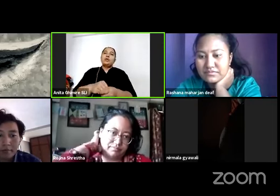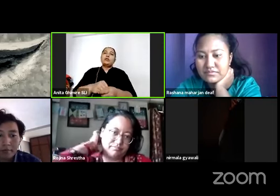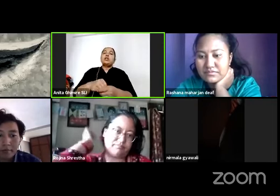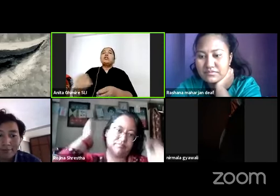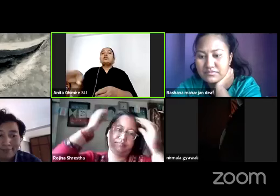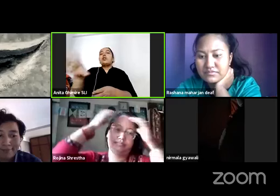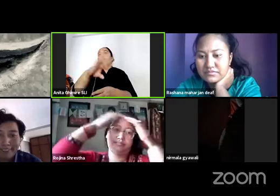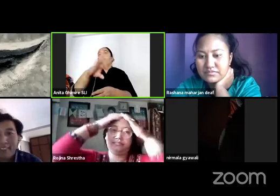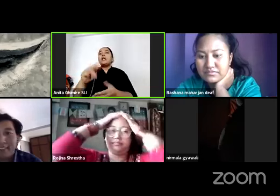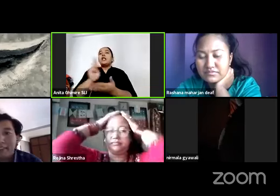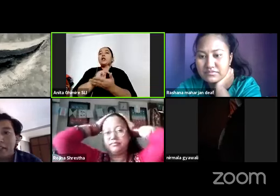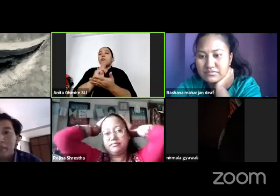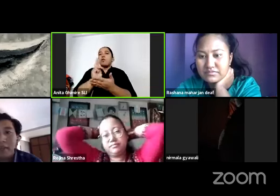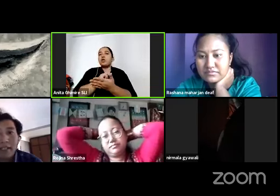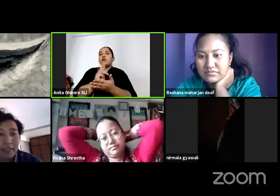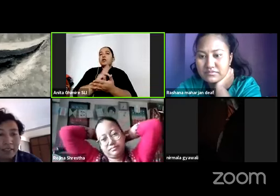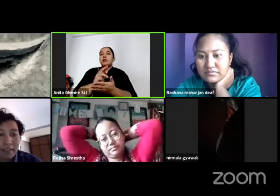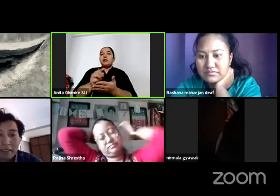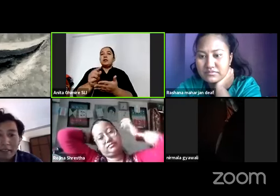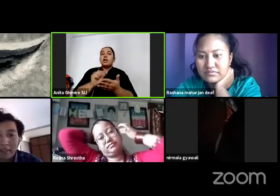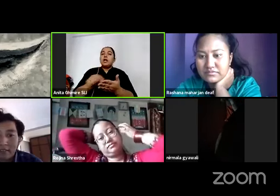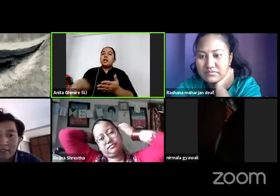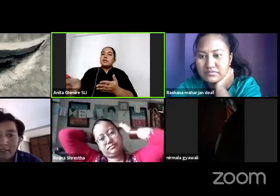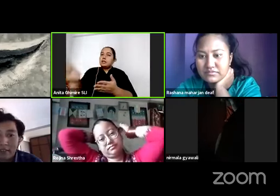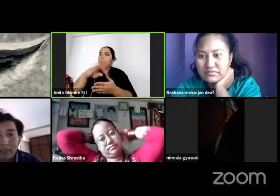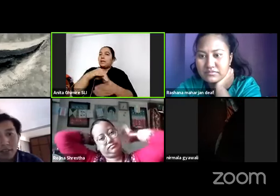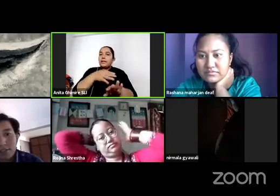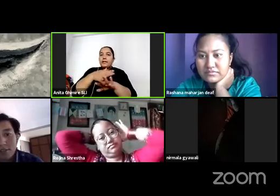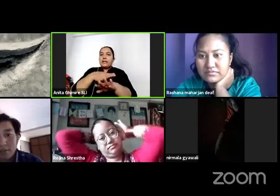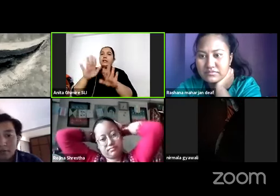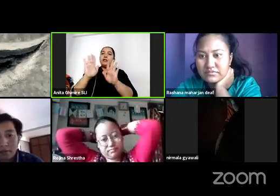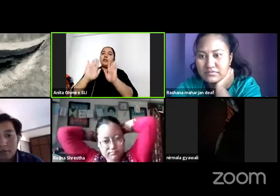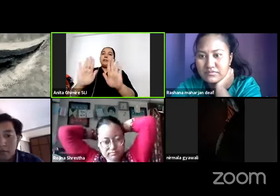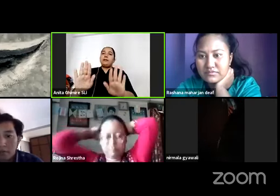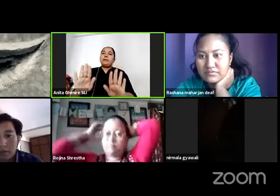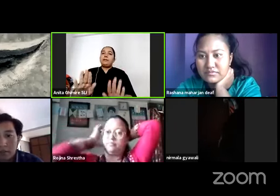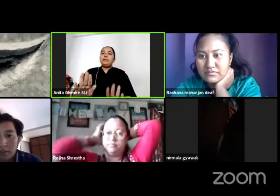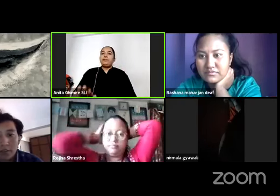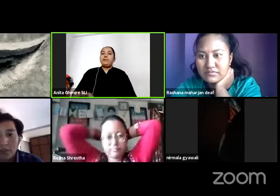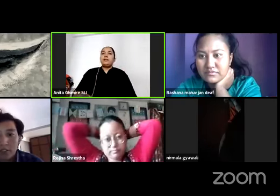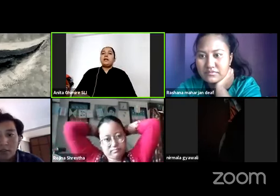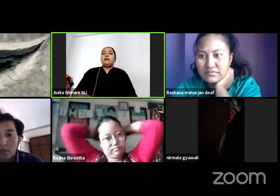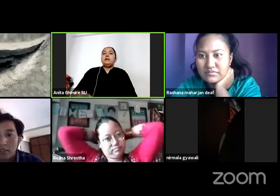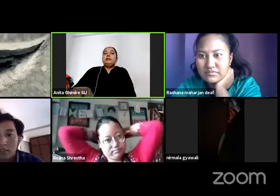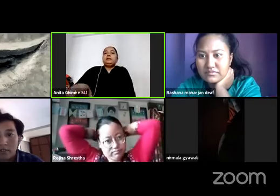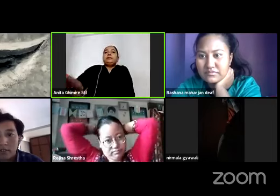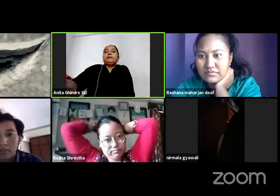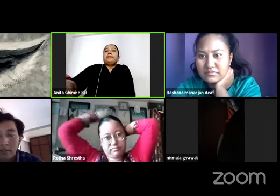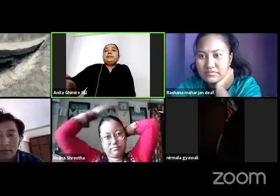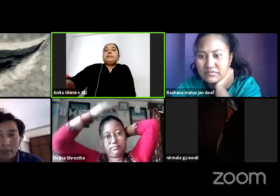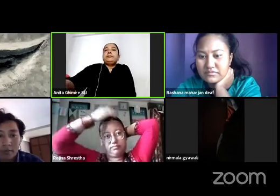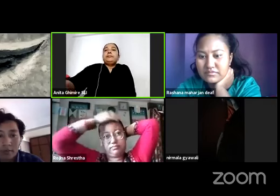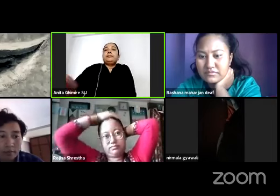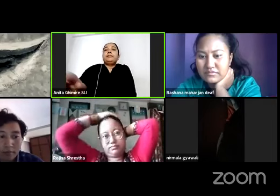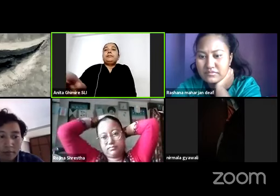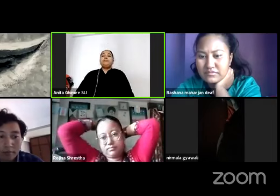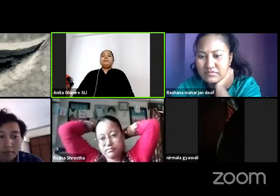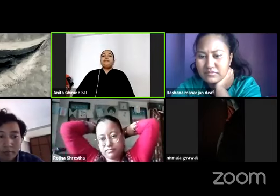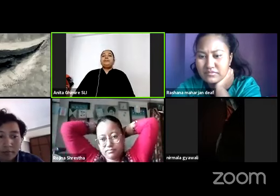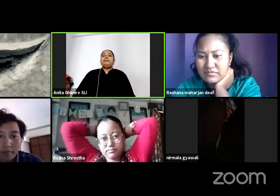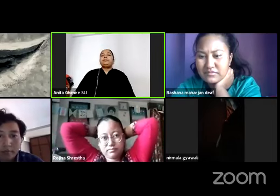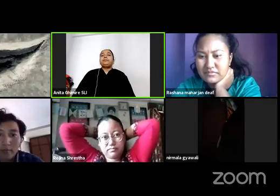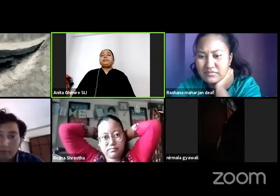धन्यवाद. मेरो नाम चाहिँ रजिस्ट्रेसनमा राख्दिनँ है, मेरो त्यहाँ एक्सेसेबल भएन. निर्मला गेवाली, तपाईँसँग मेरो नम्बर पनि छ,